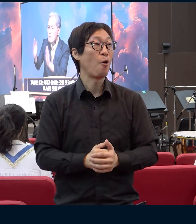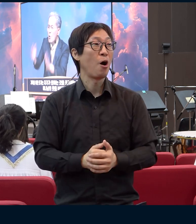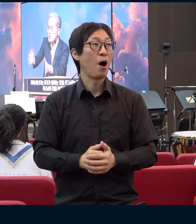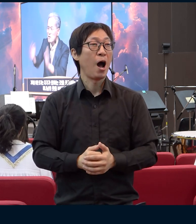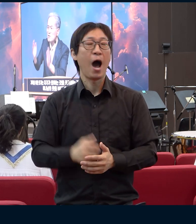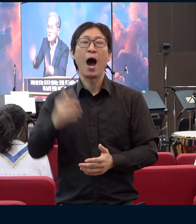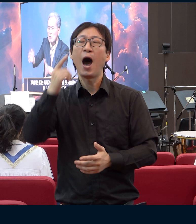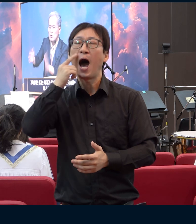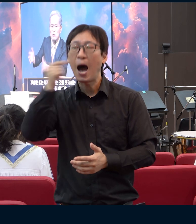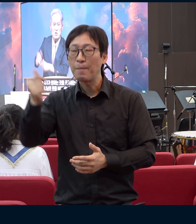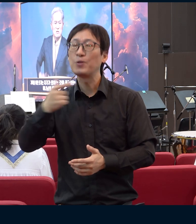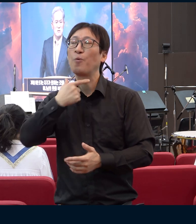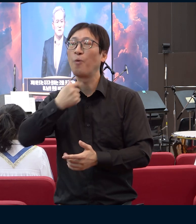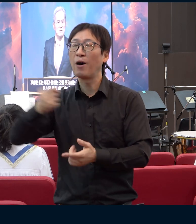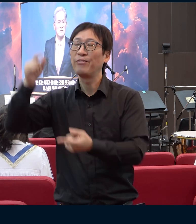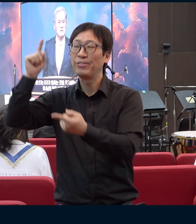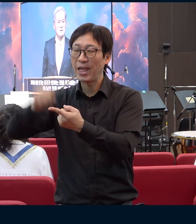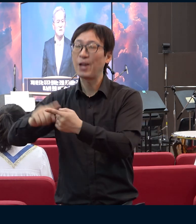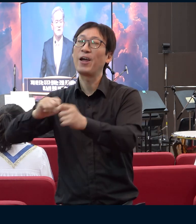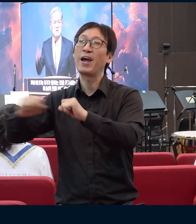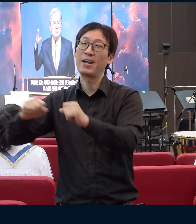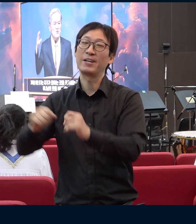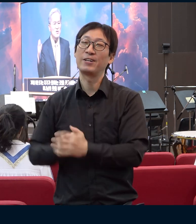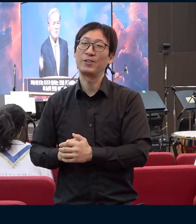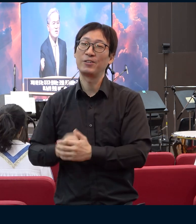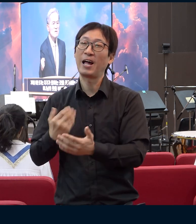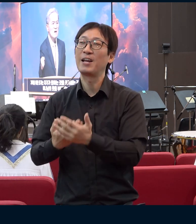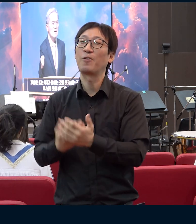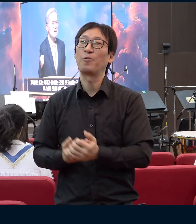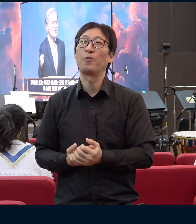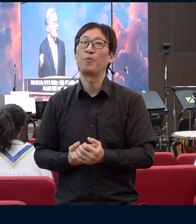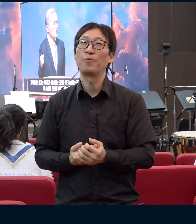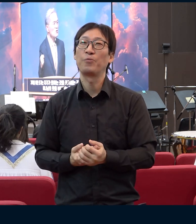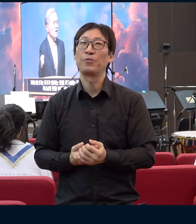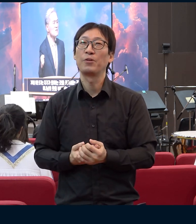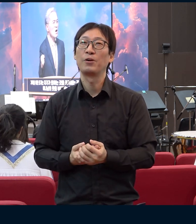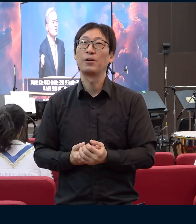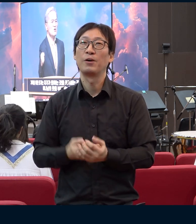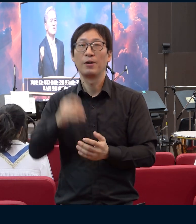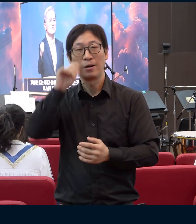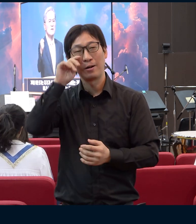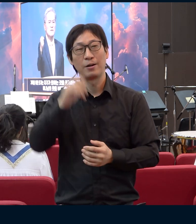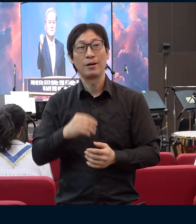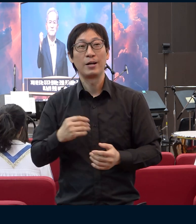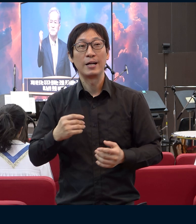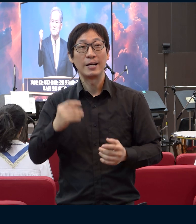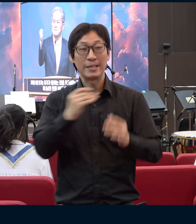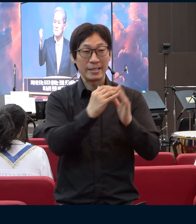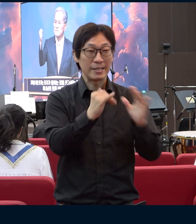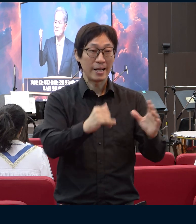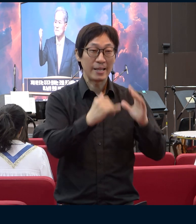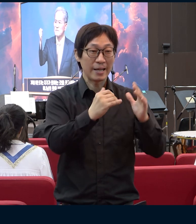뭐예요? 아버지의 뜻대로 이루어지기를. 그걸 부여잡으니까 전혀 다른 차원이 열리는